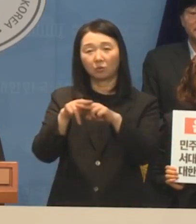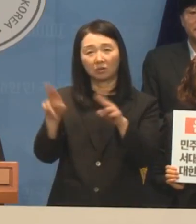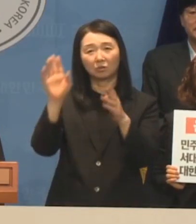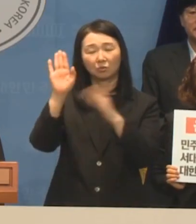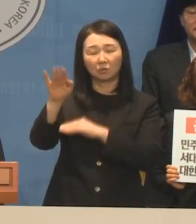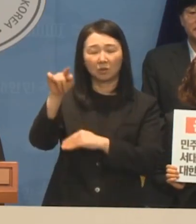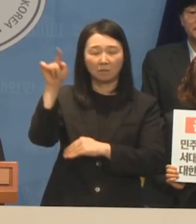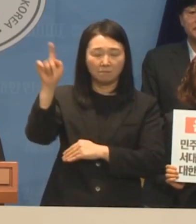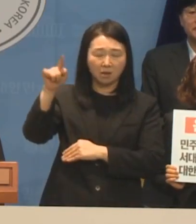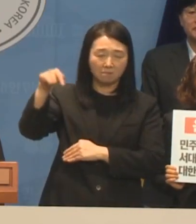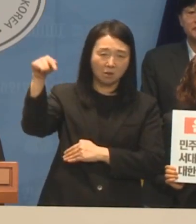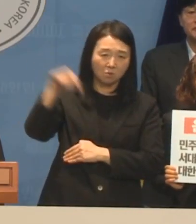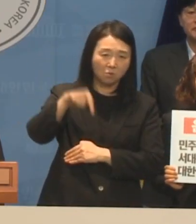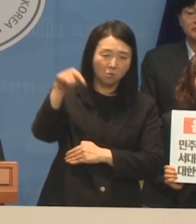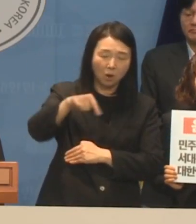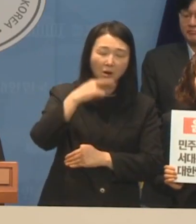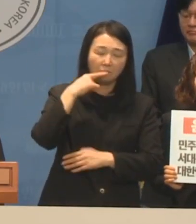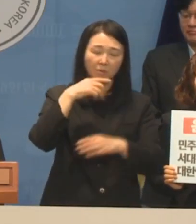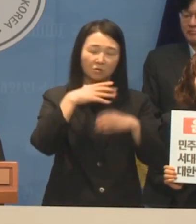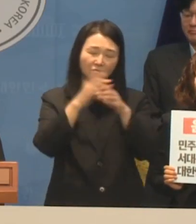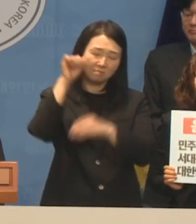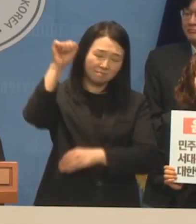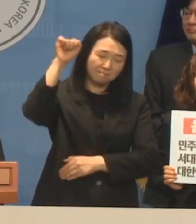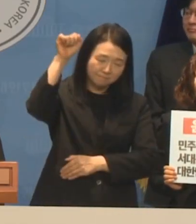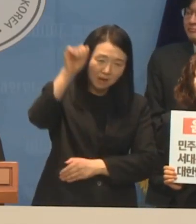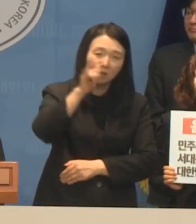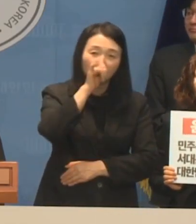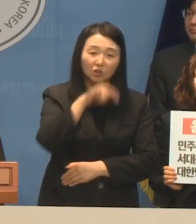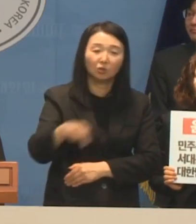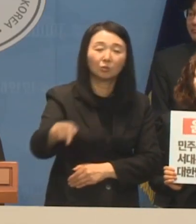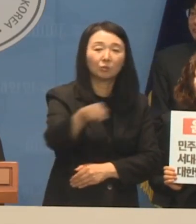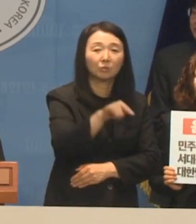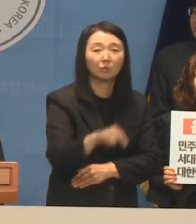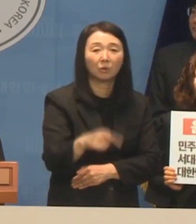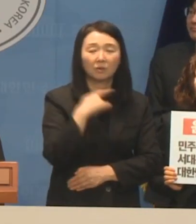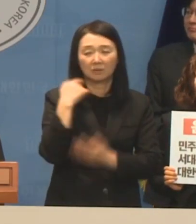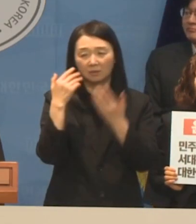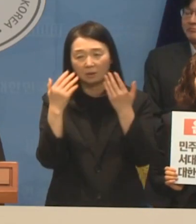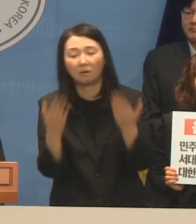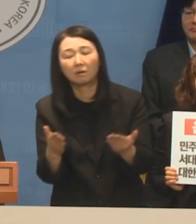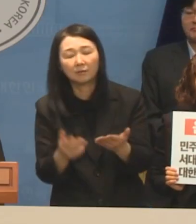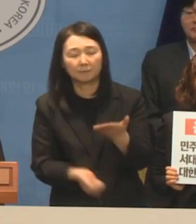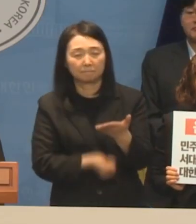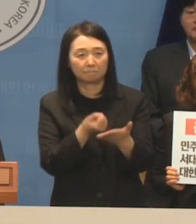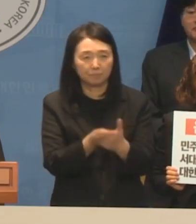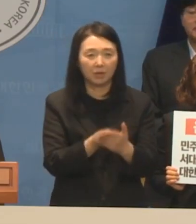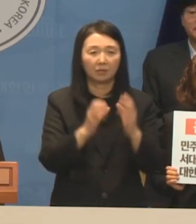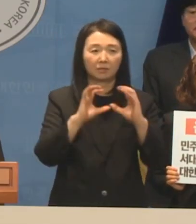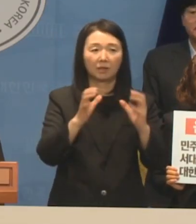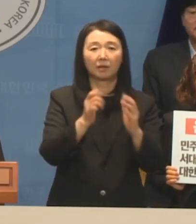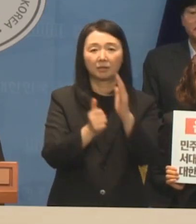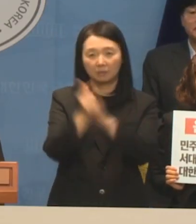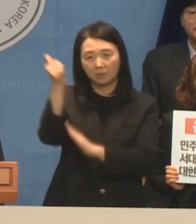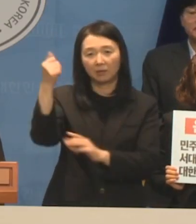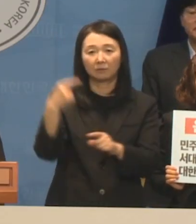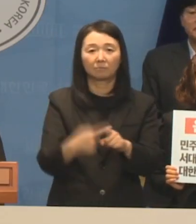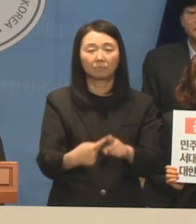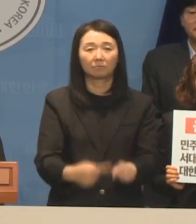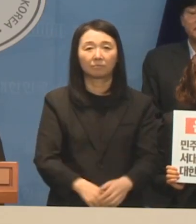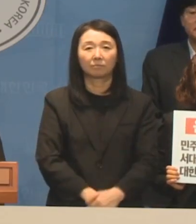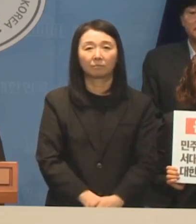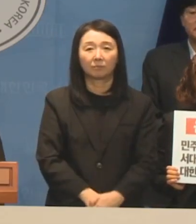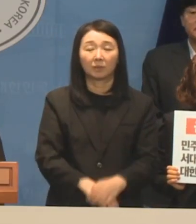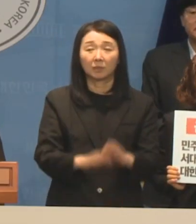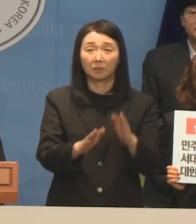나와 민주주의를 지키는 시민 여러분들이 계십니다. 이 헌신과 결의가 이 나라의 희망입니다.